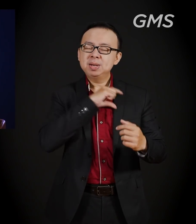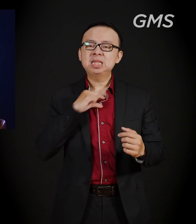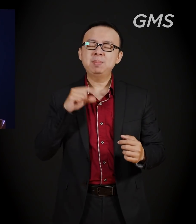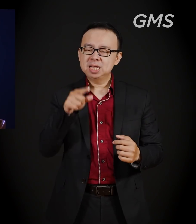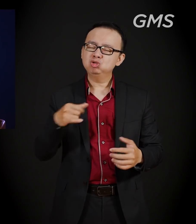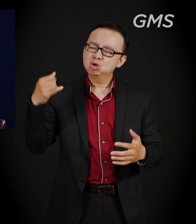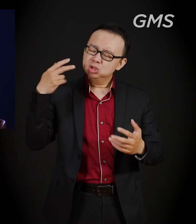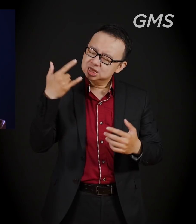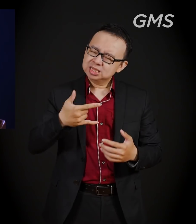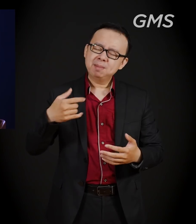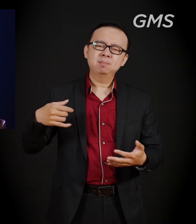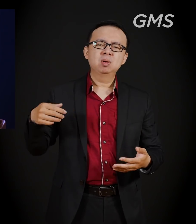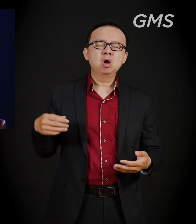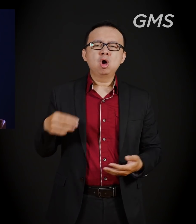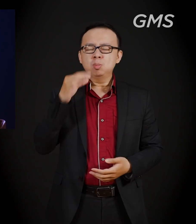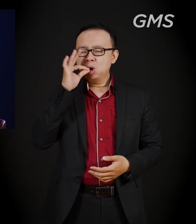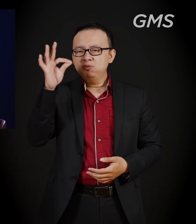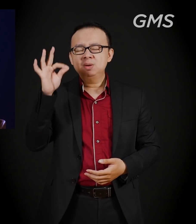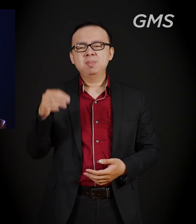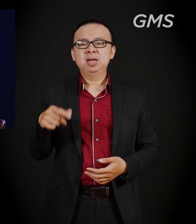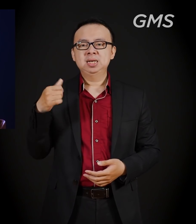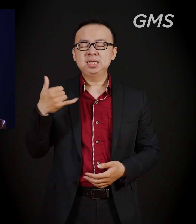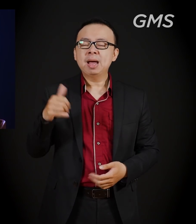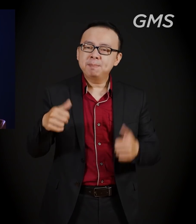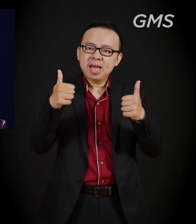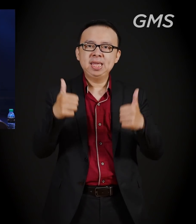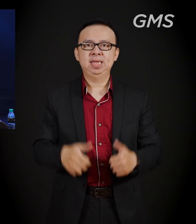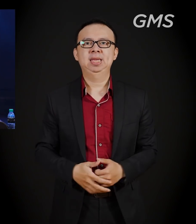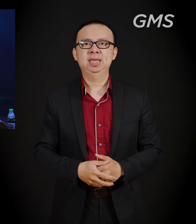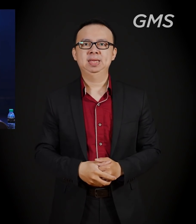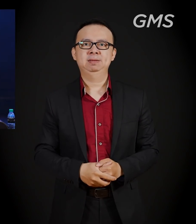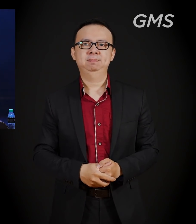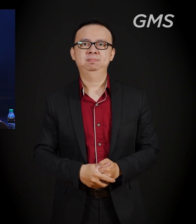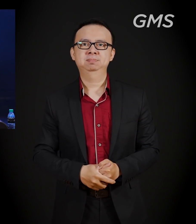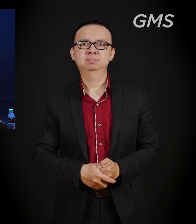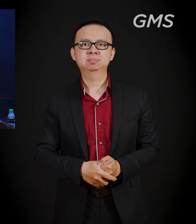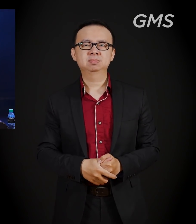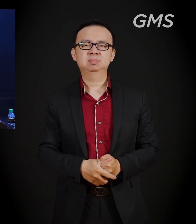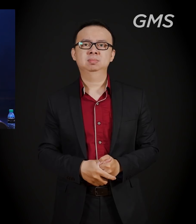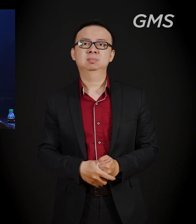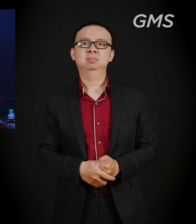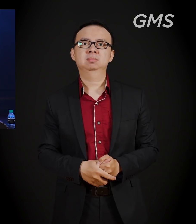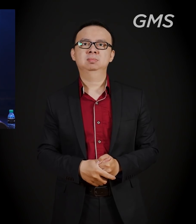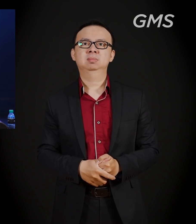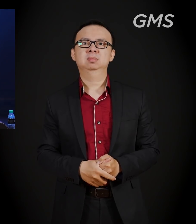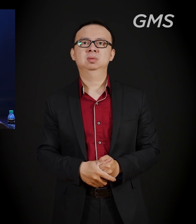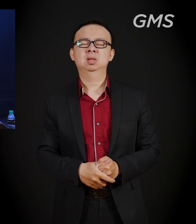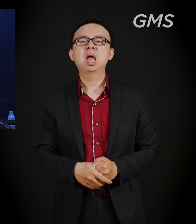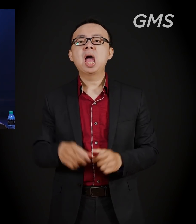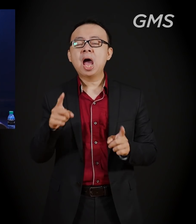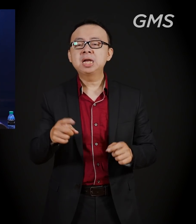menginjil, akan diserang di mana-mana dengan berbagai doktrin, dengan berbagai ajarannya. Kenapa? Karena Alkitab sudah bilang akan ada